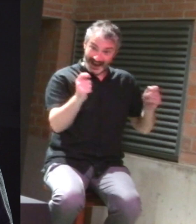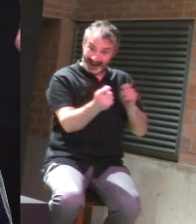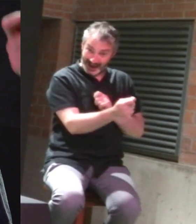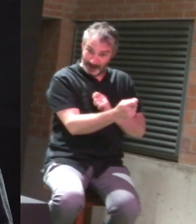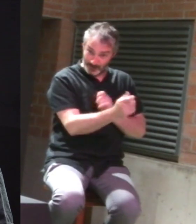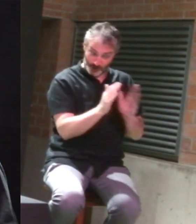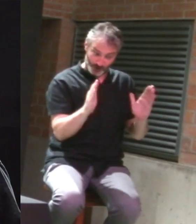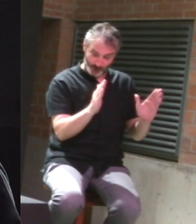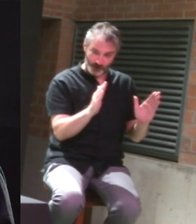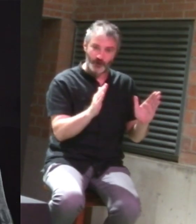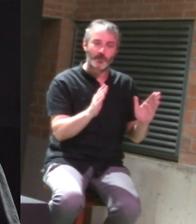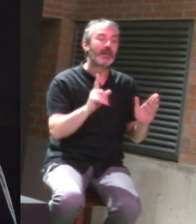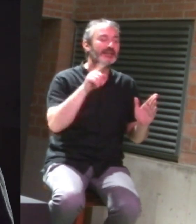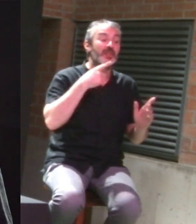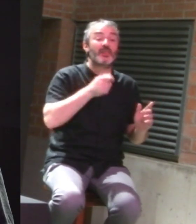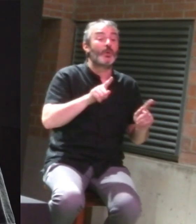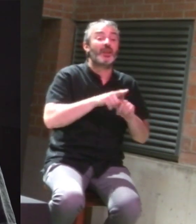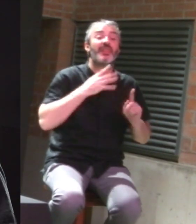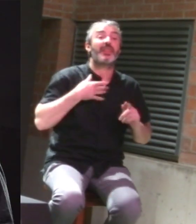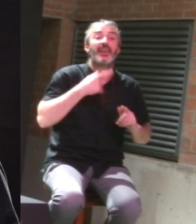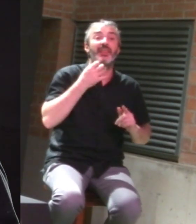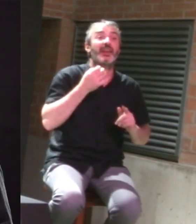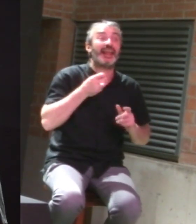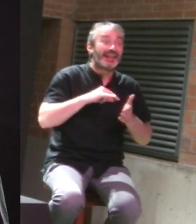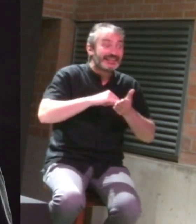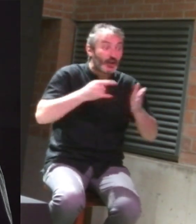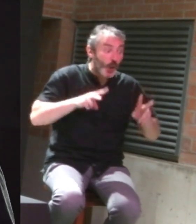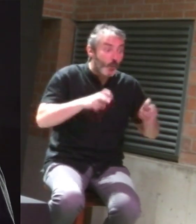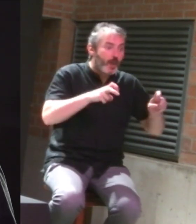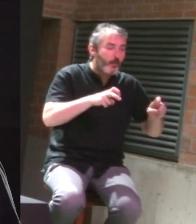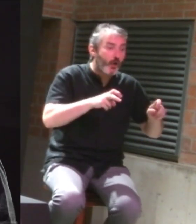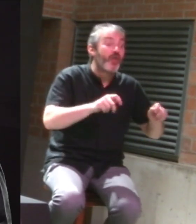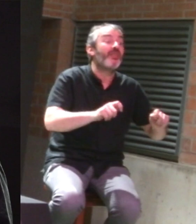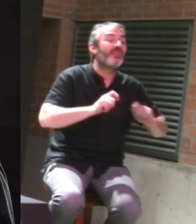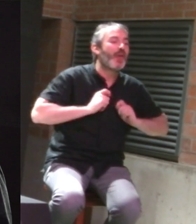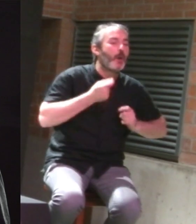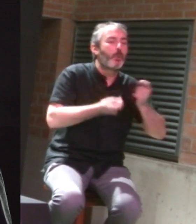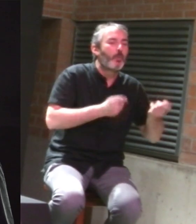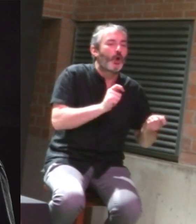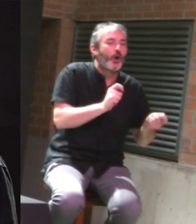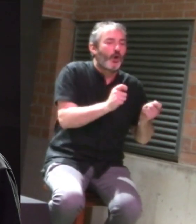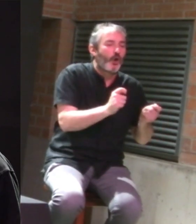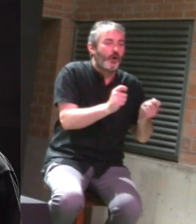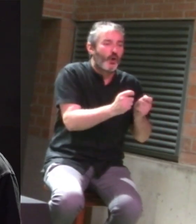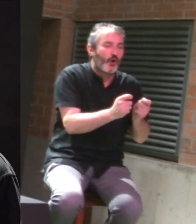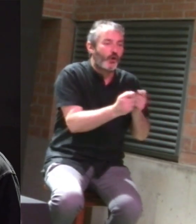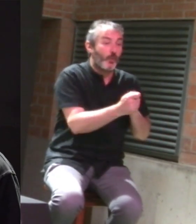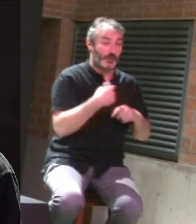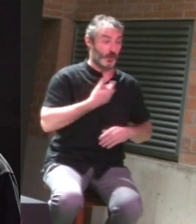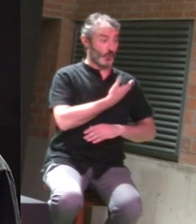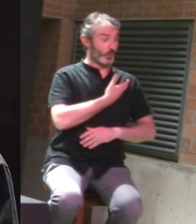del trabajo, los cambios tecnológicos que se van produciendo, provocan poco a poco una preferencia por parte de